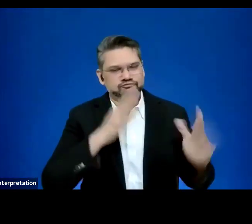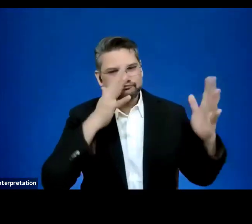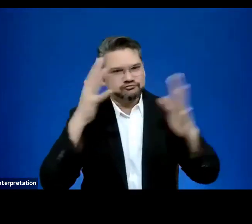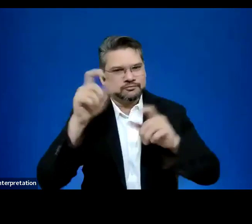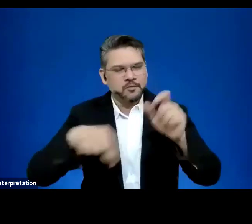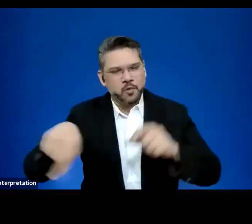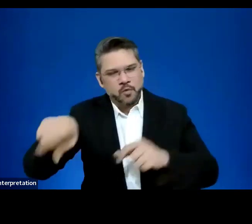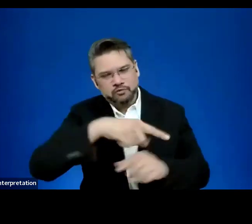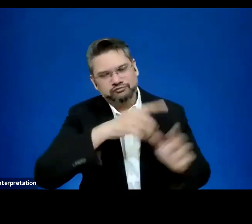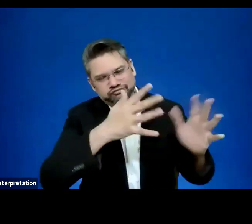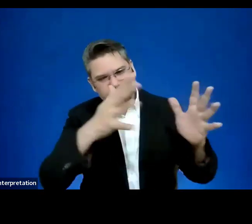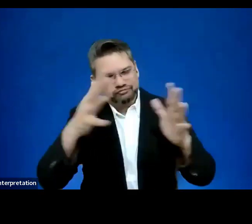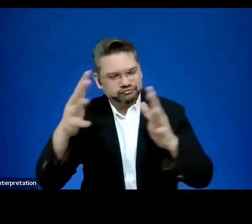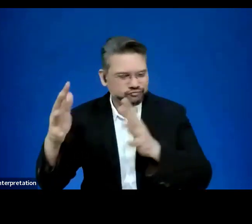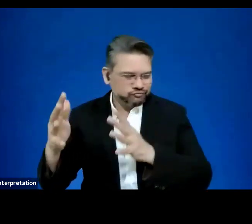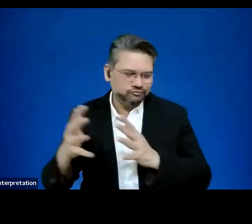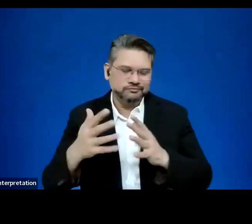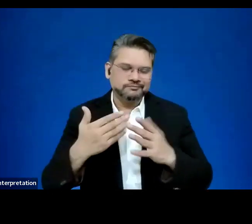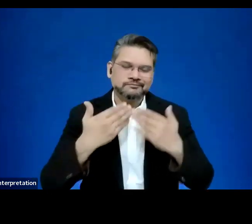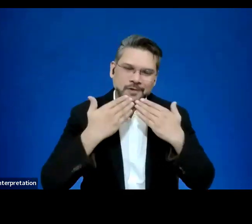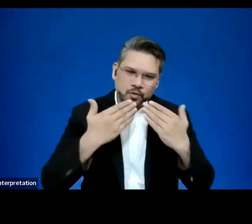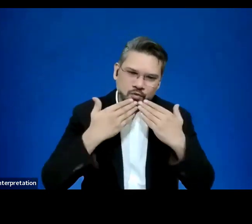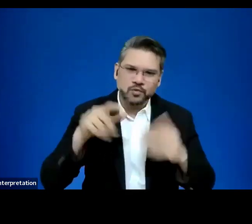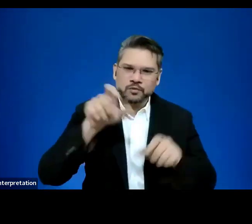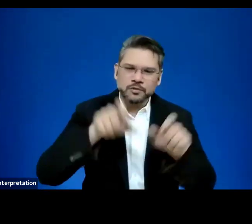我非常感谢你们各位。